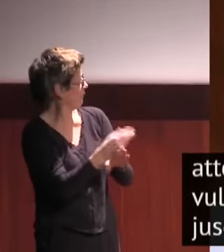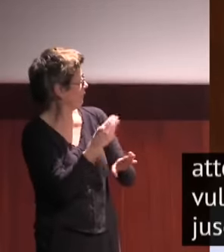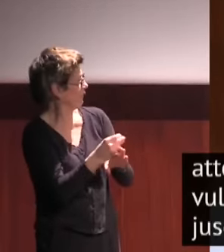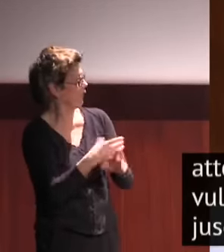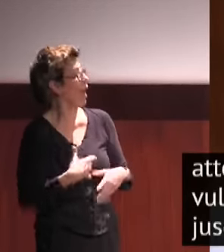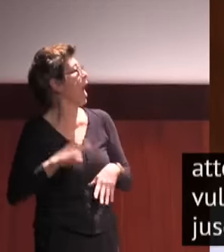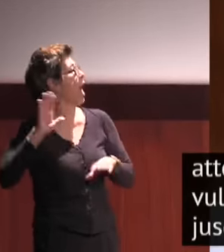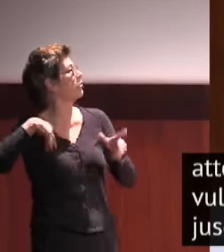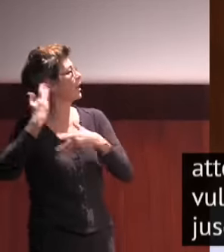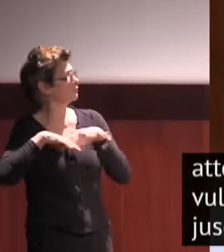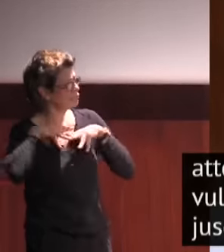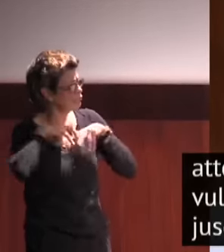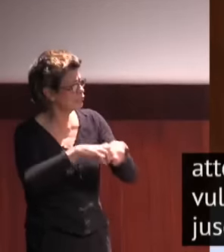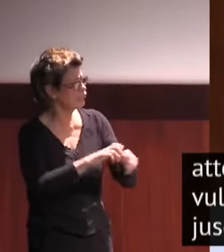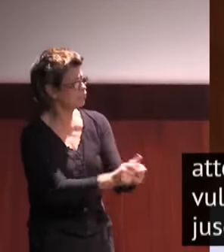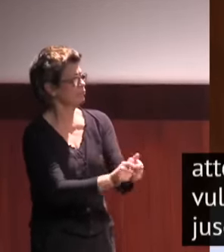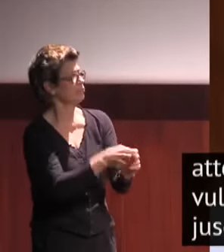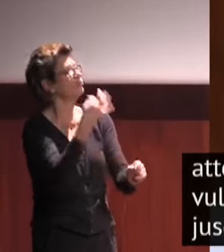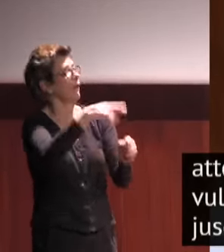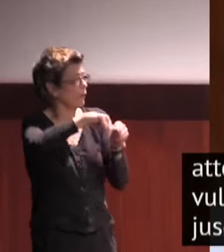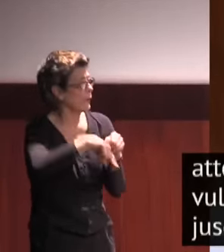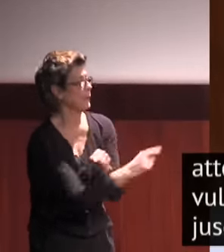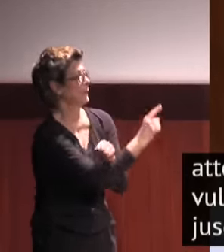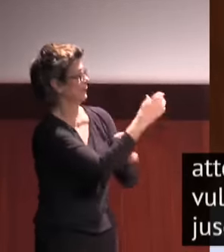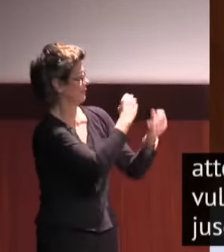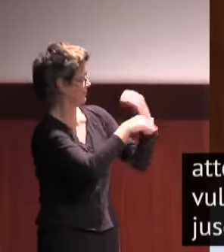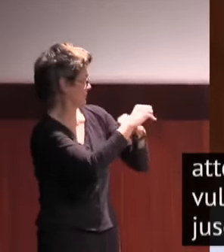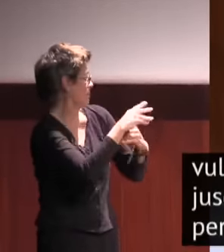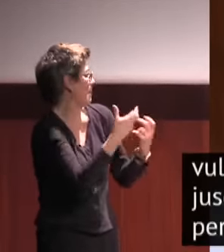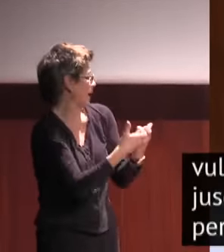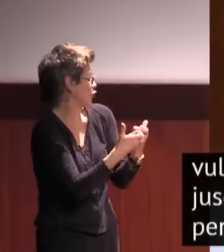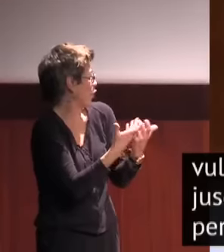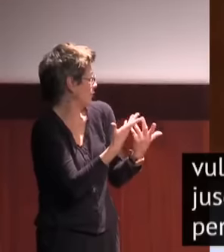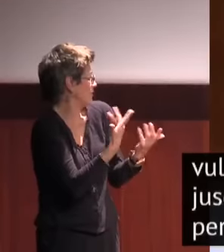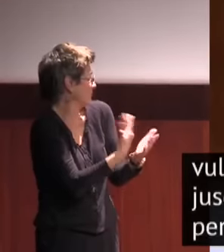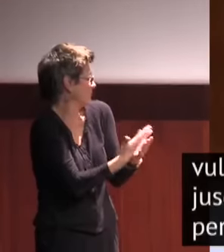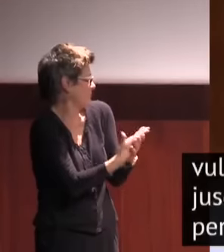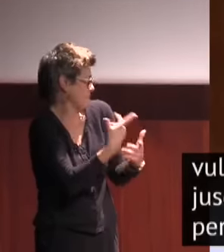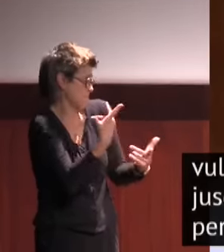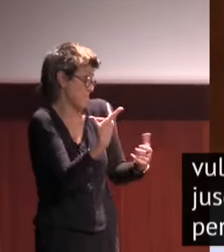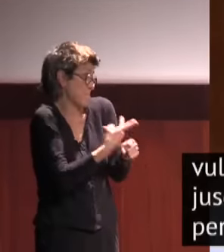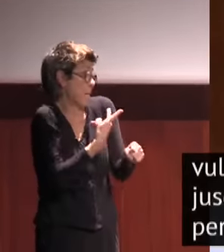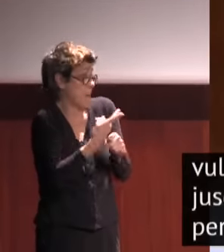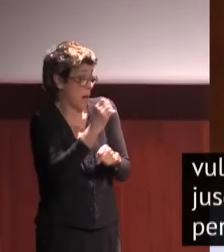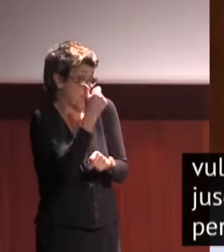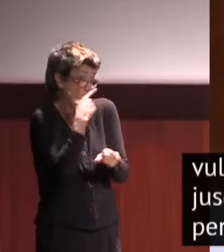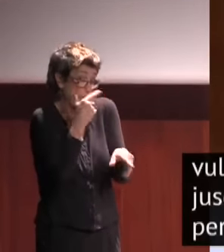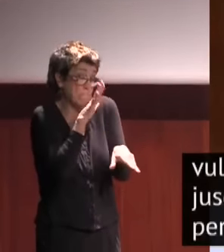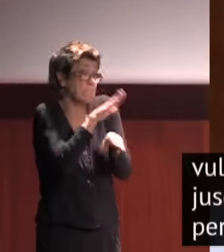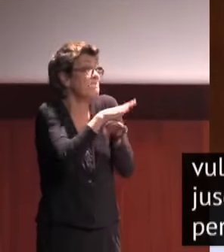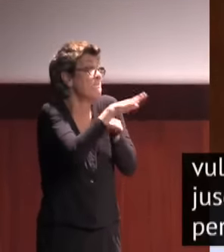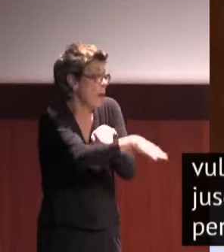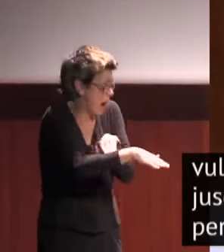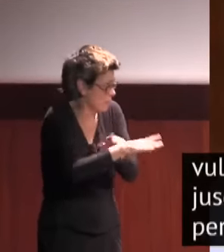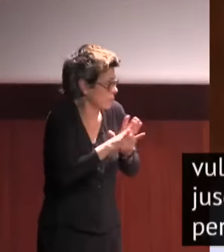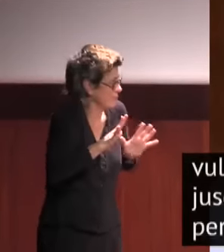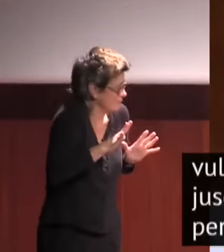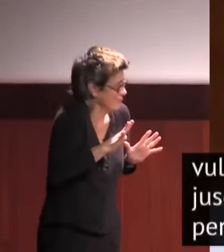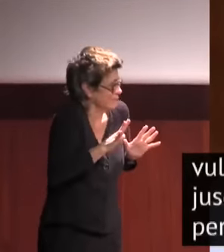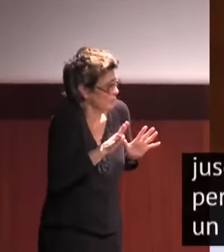une indexation aujourd'hui qu'on utilise. Ce serait déjà un premier pas vers une indexation plus ou